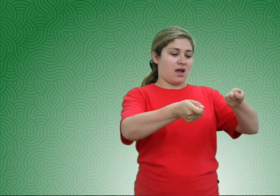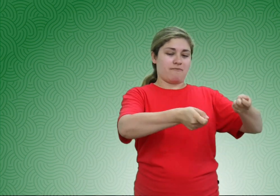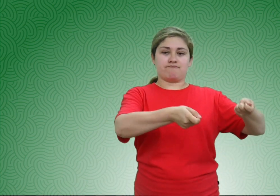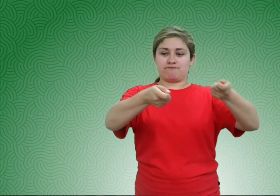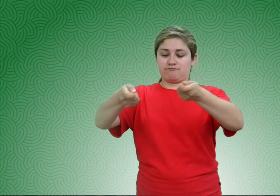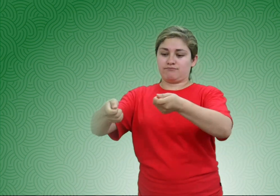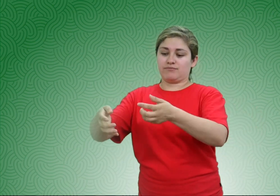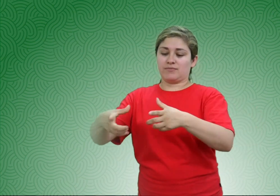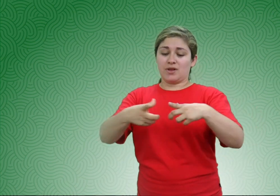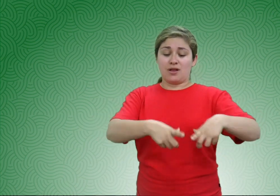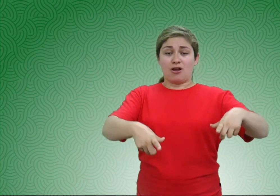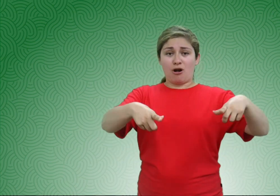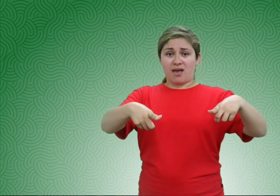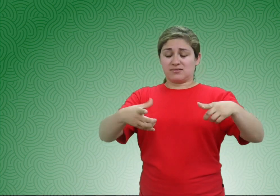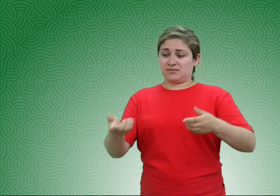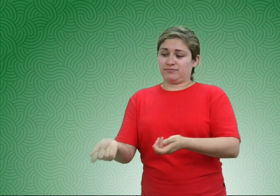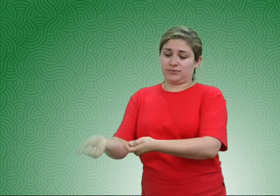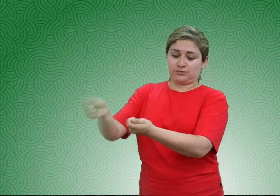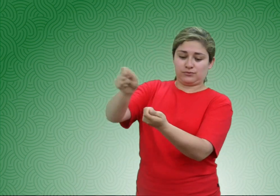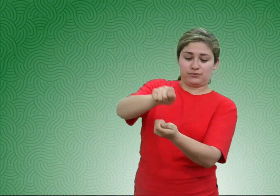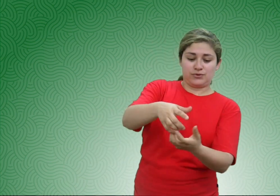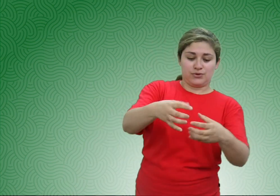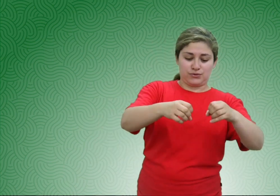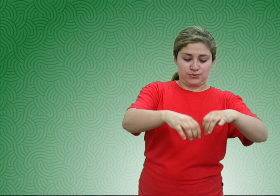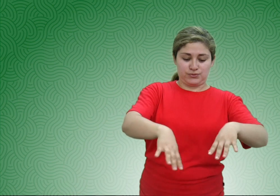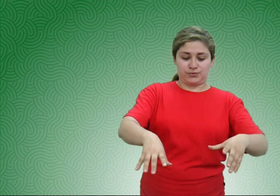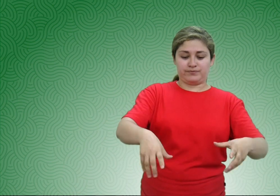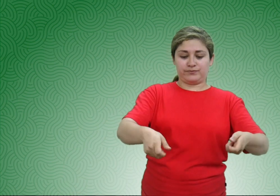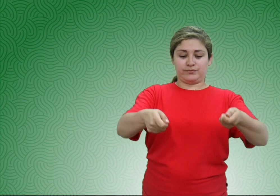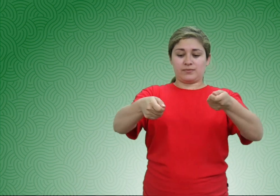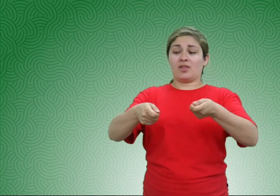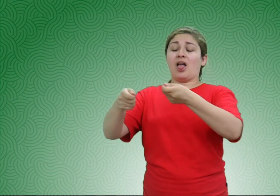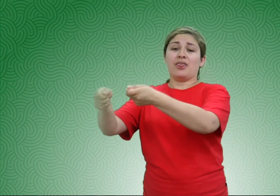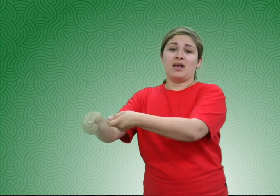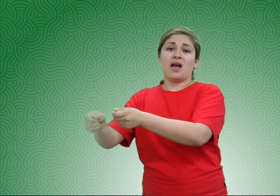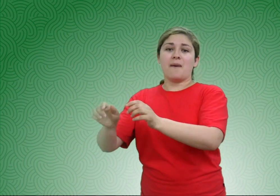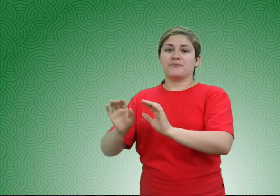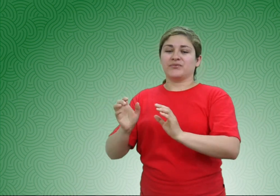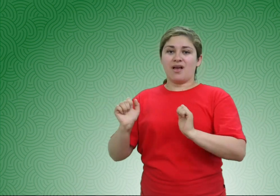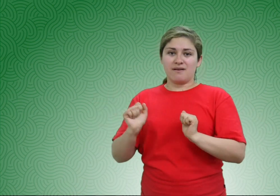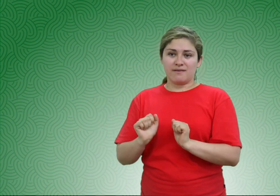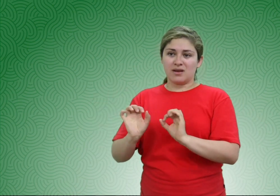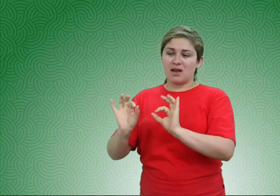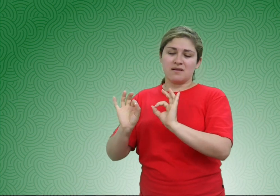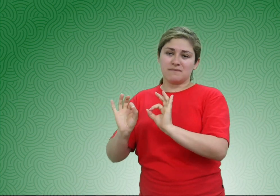hacernos de un colador y retirar todo el agua. De esa manera ya va a estar